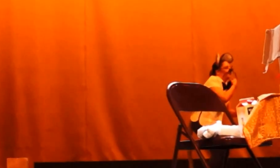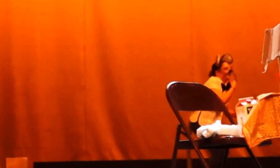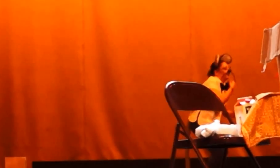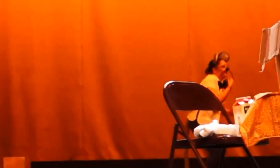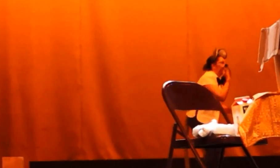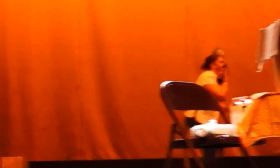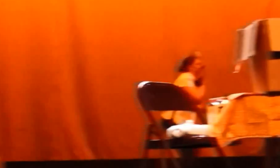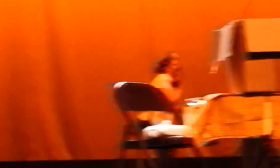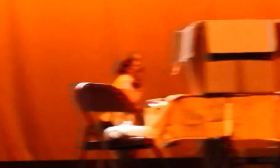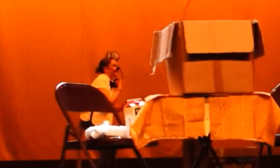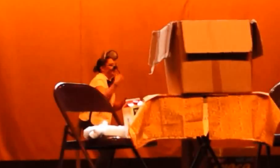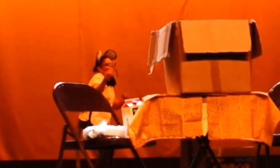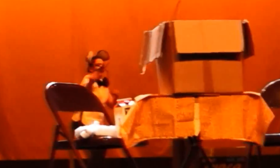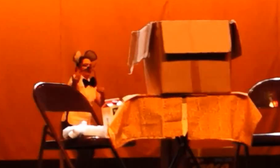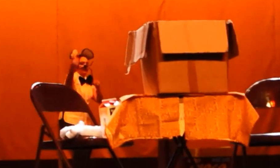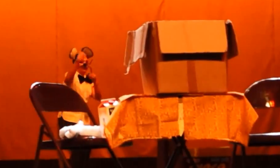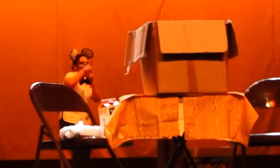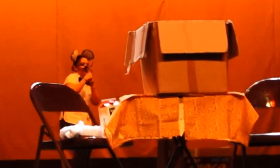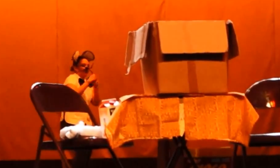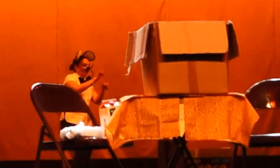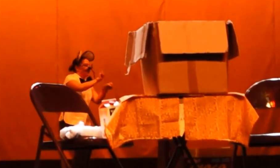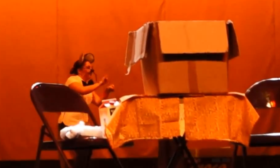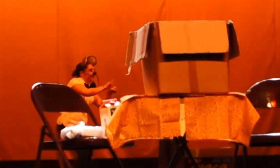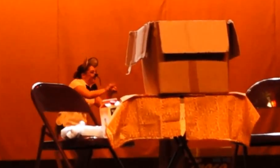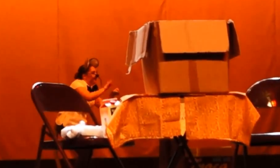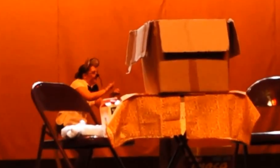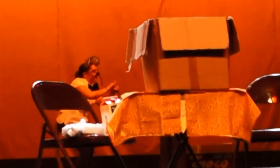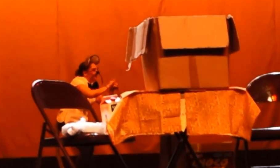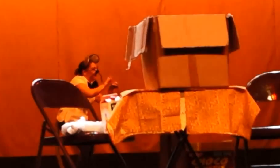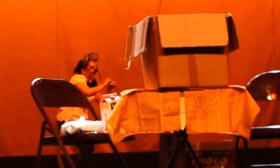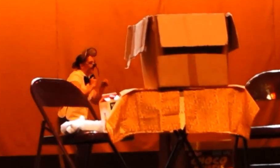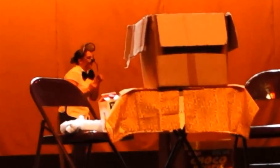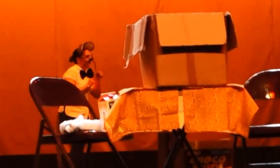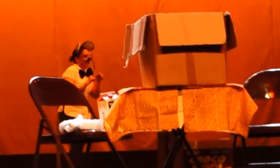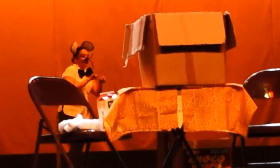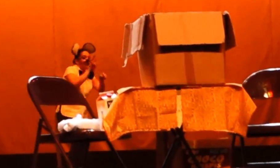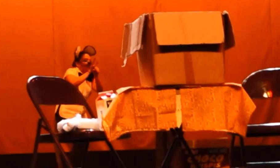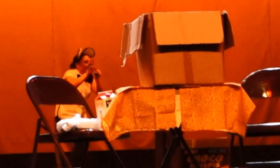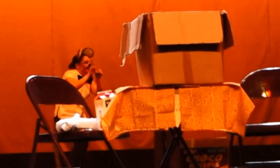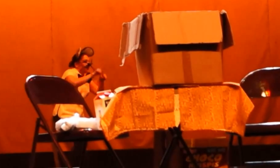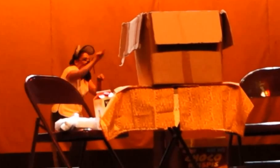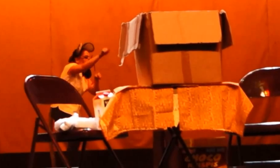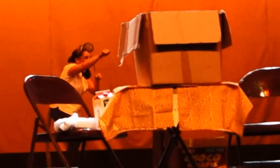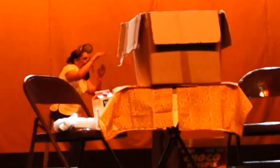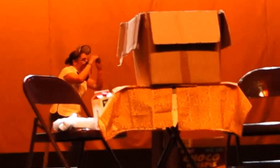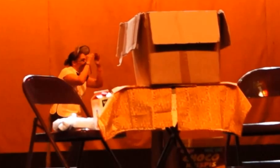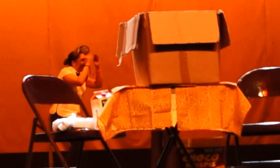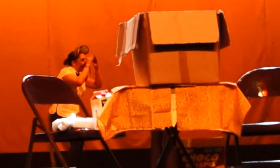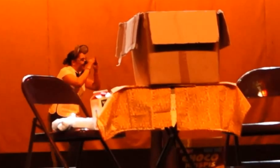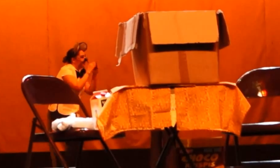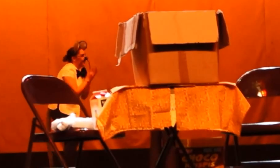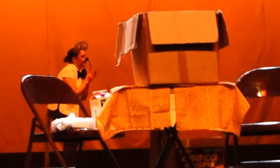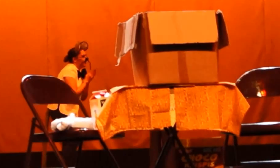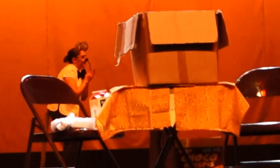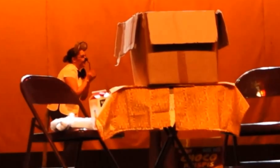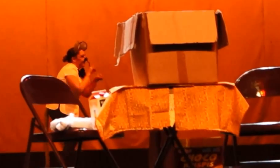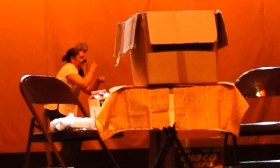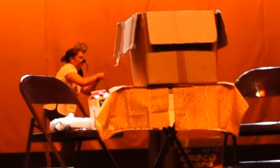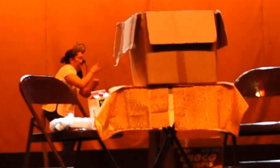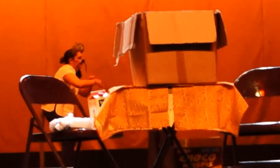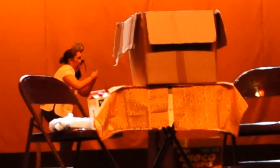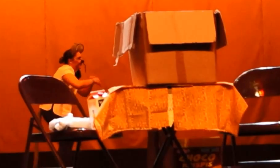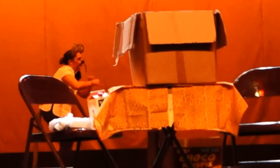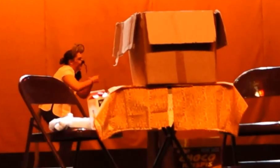Oye, allá en la trampa, en la casa los dueños han traído una trampa. Y ahora todos